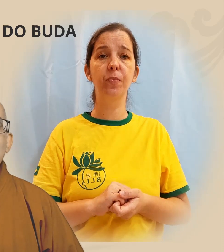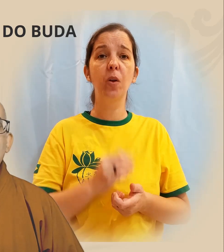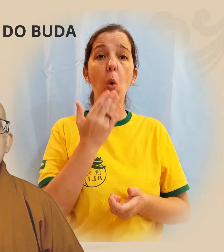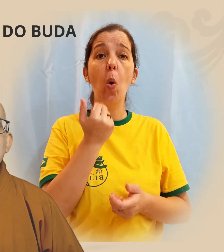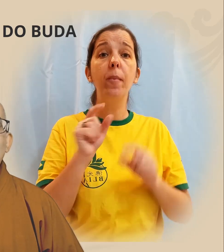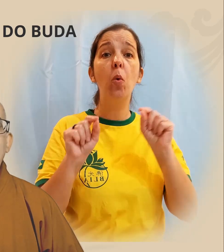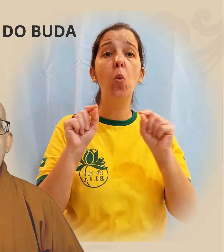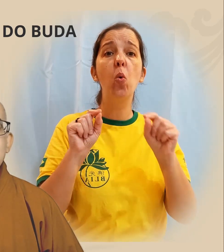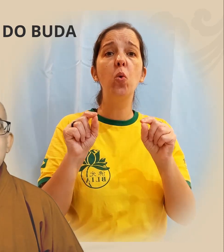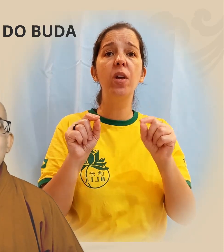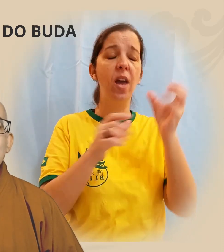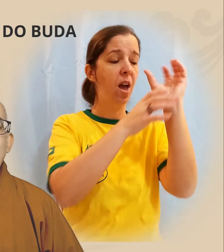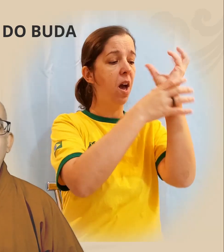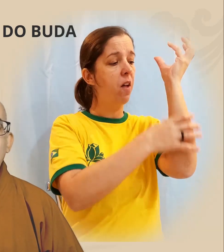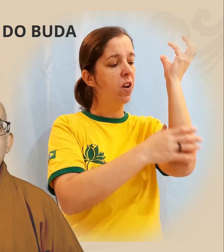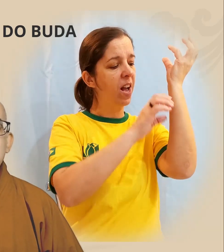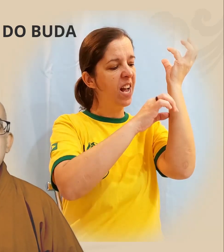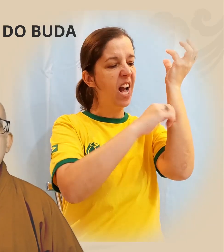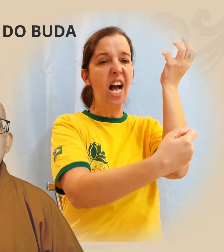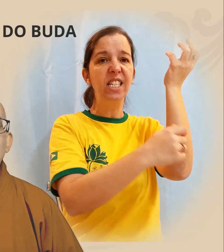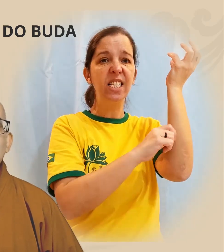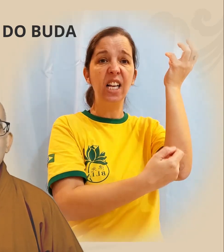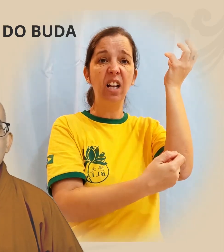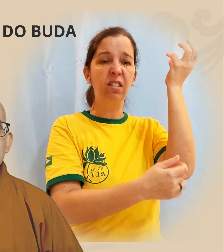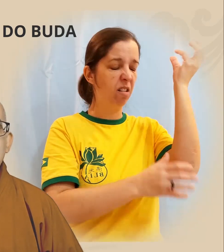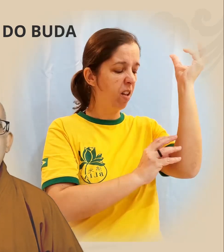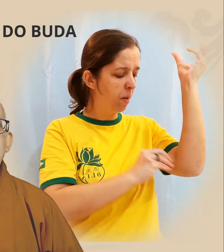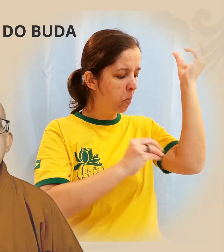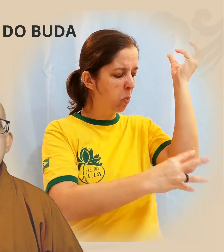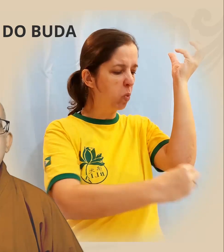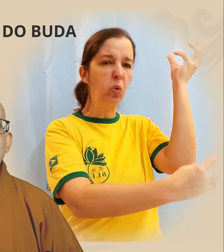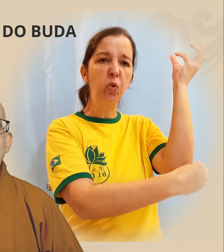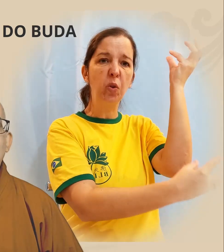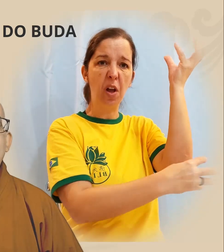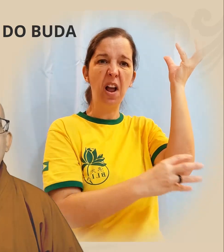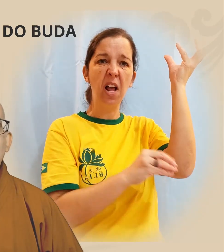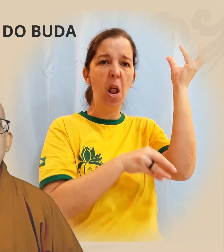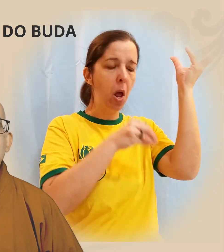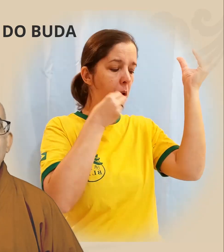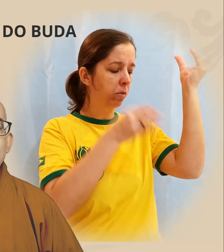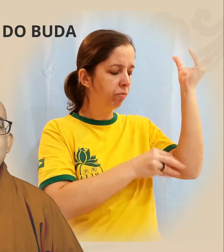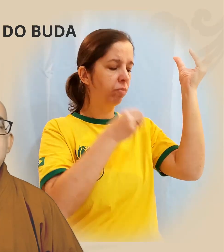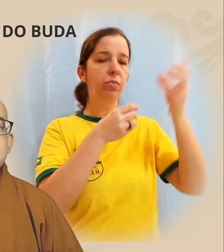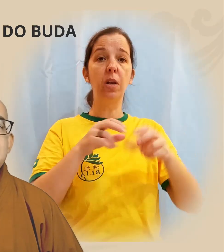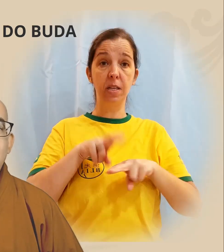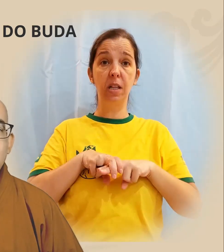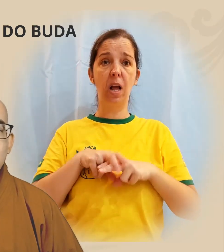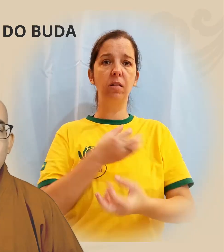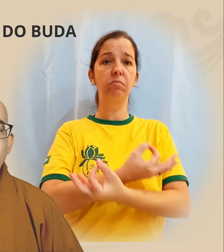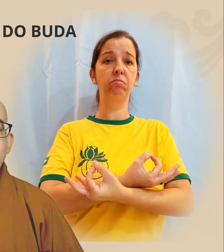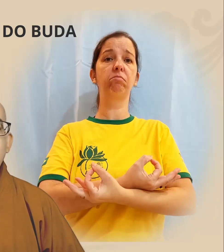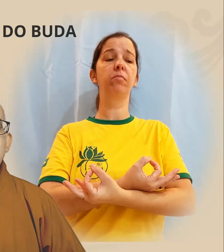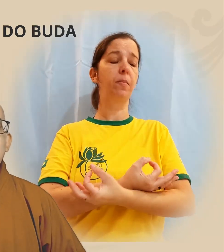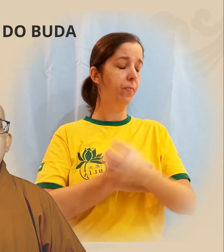Eles comiam cascas de árvores e musgos que cresciam ao redor de onde estavam.